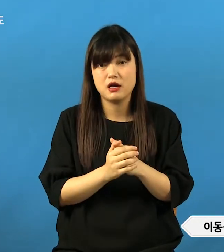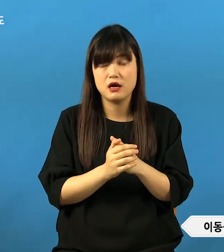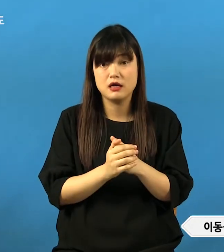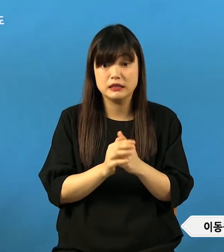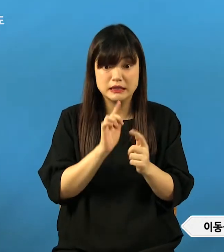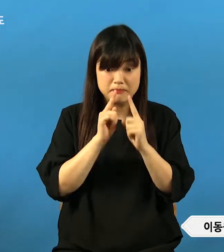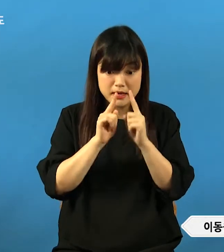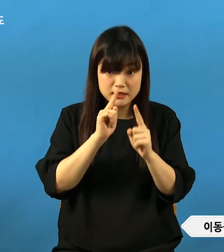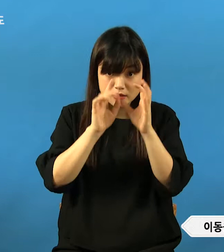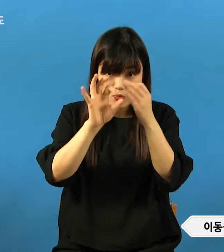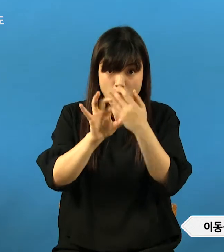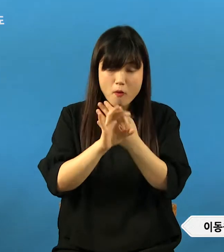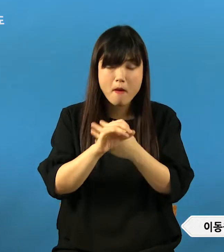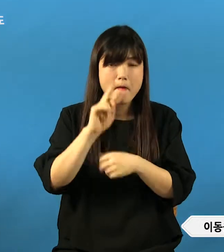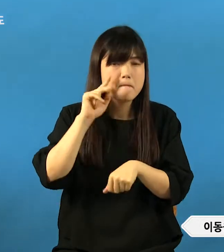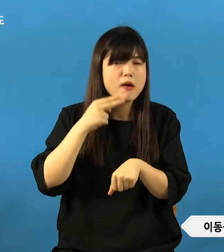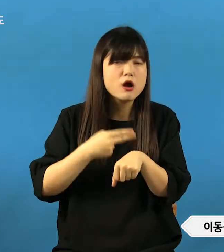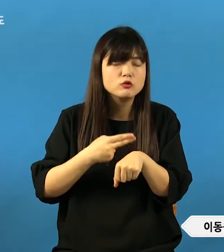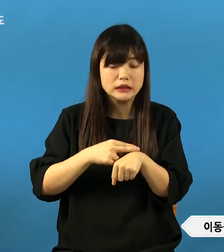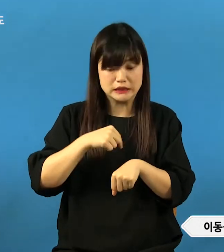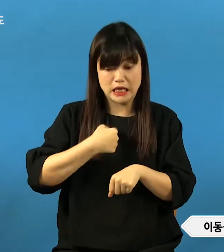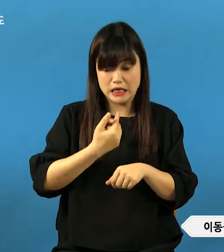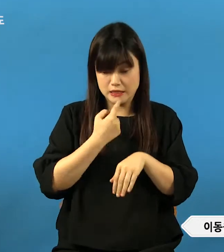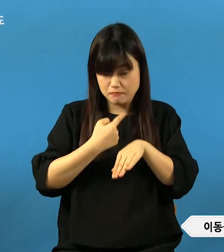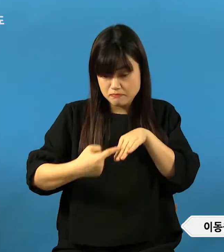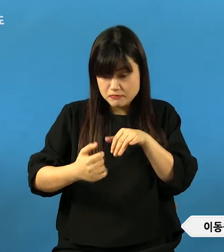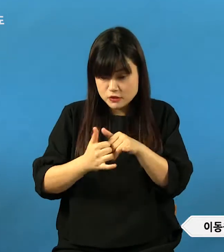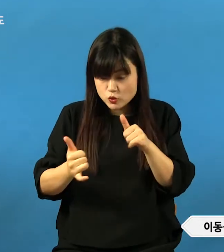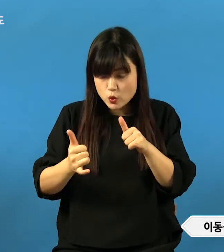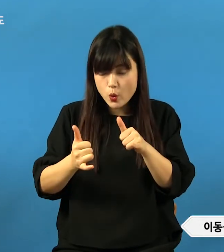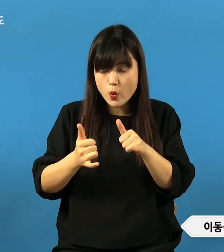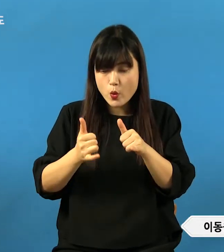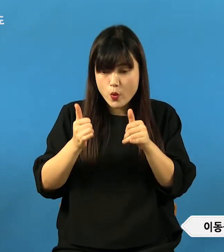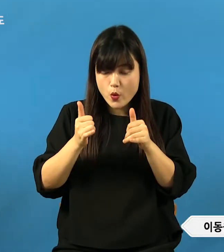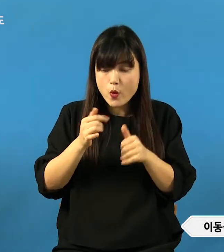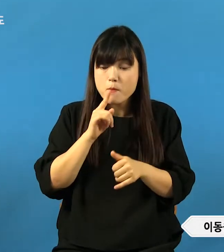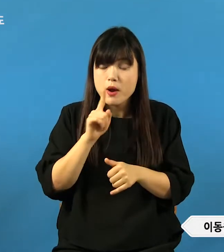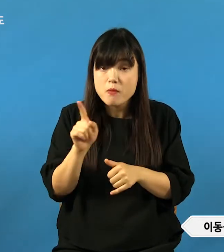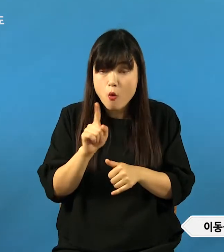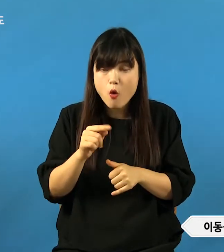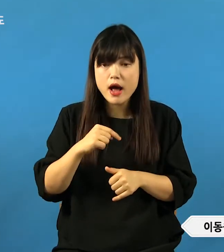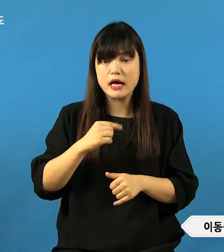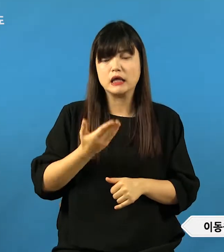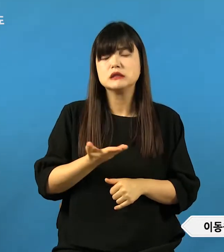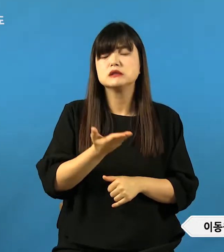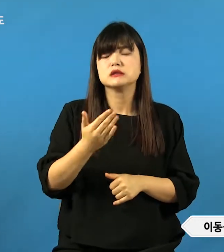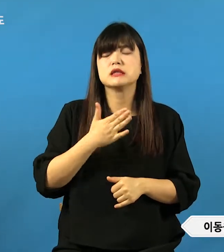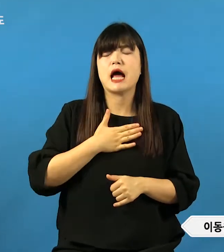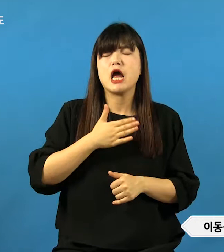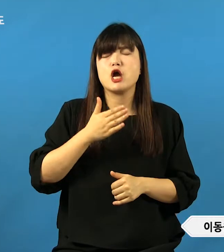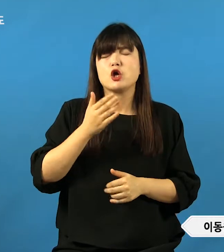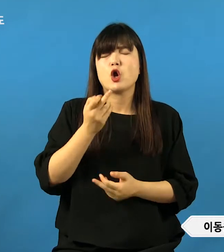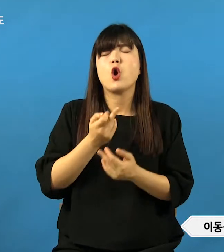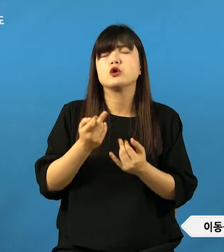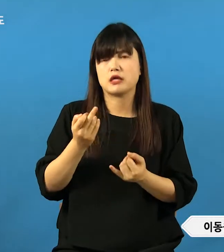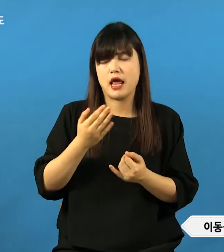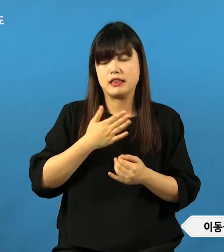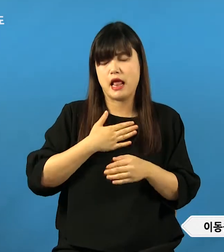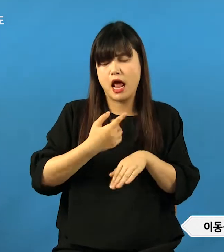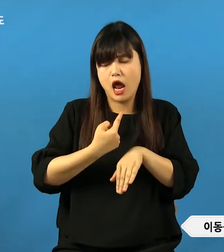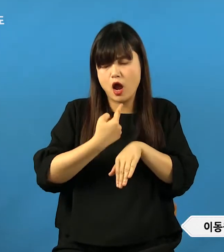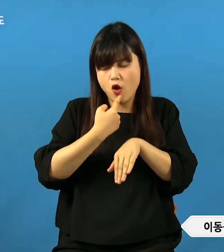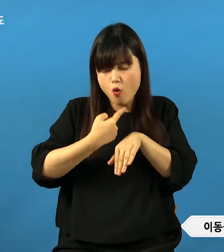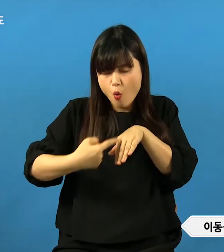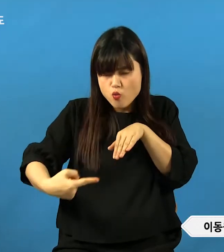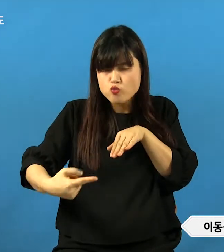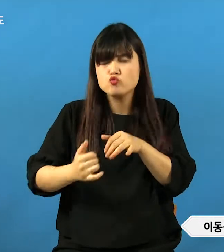본문 3절에 보시면 바울 사도는 자기 민족을 가리켜서 좁은 의미에서 그들은 나의 형제, 나의